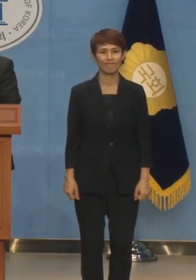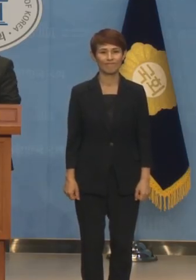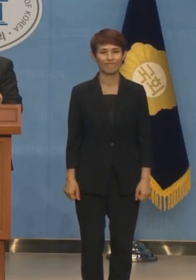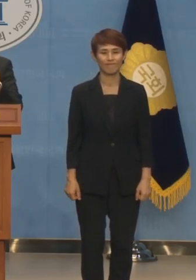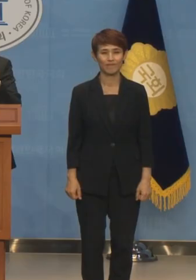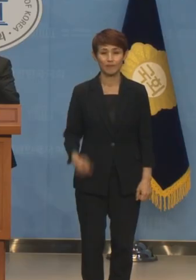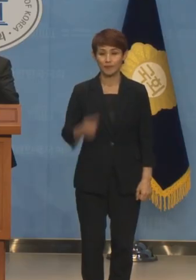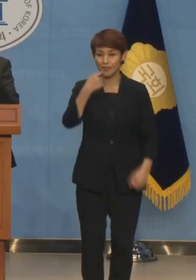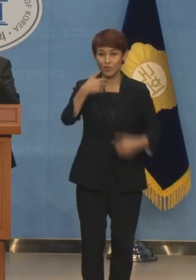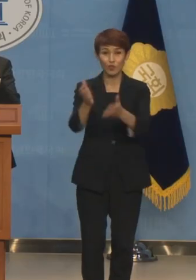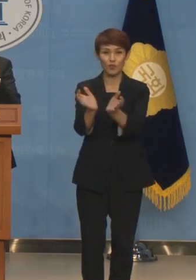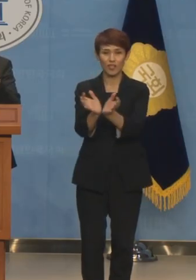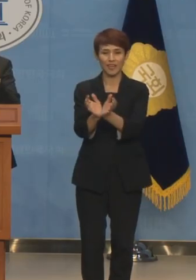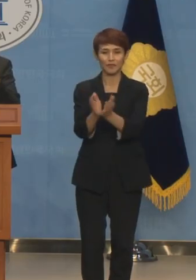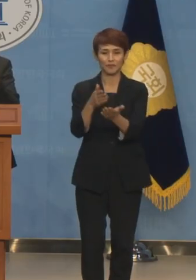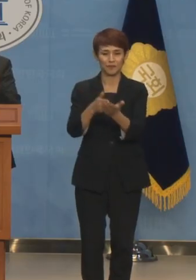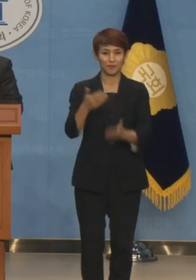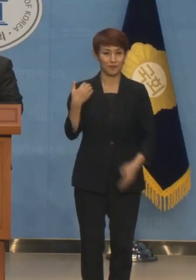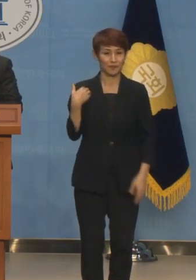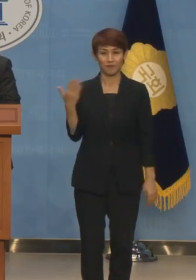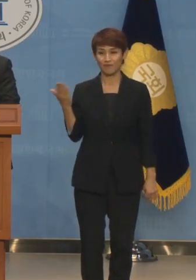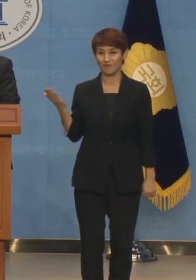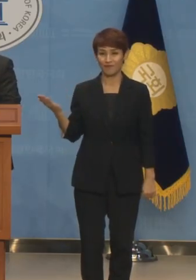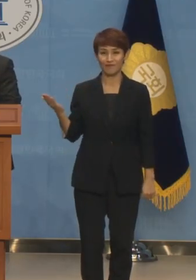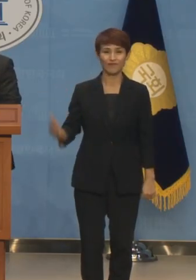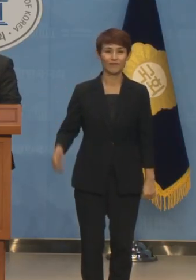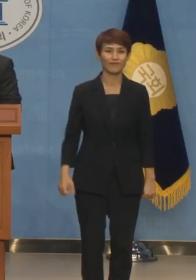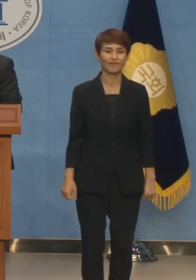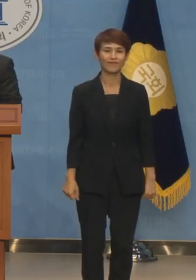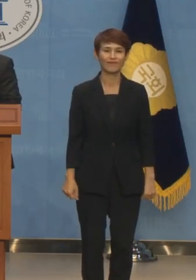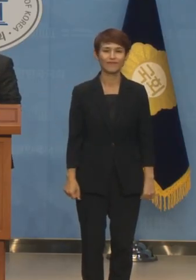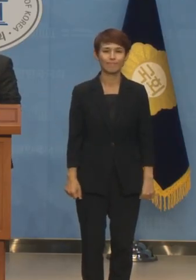네, 더불어민주당 최민석 대변인입니다. 브리핑 시작하겠습니다.